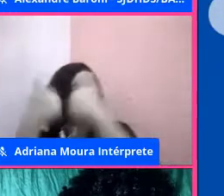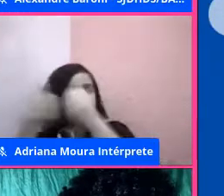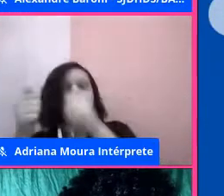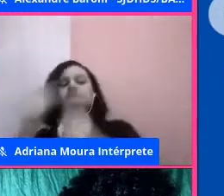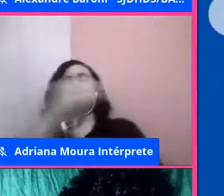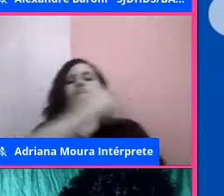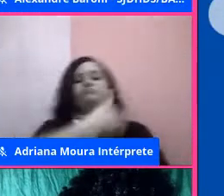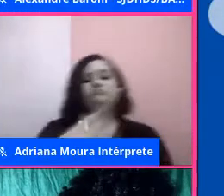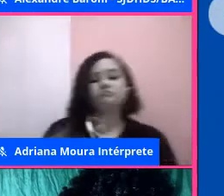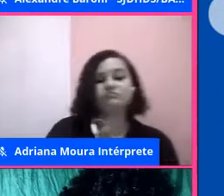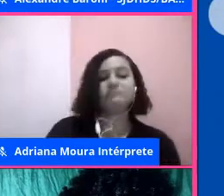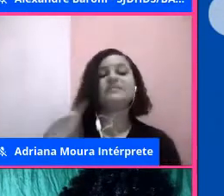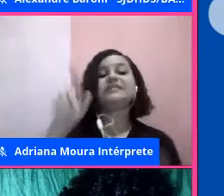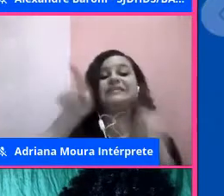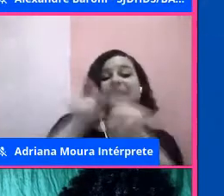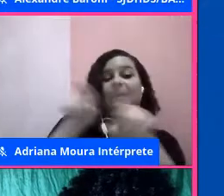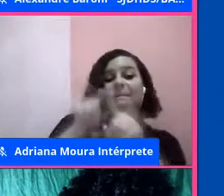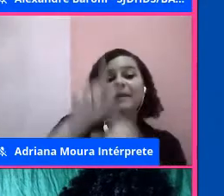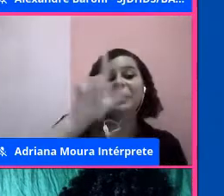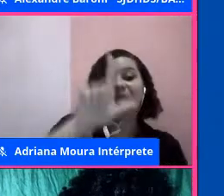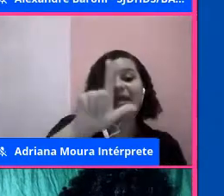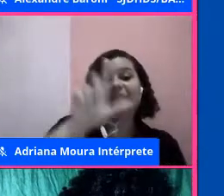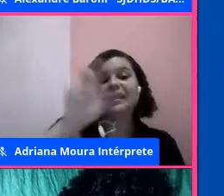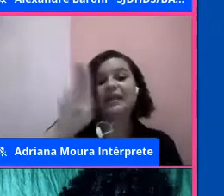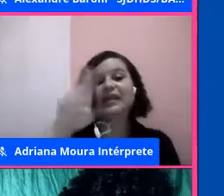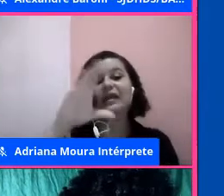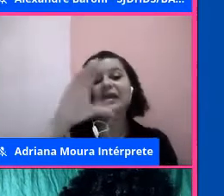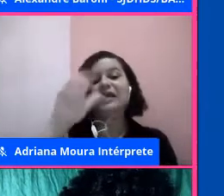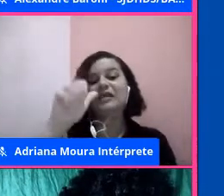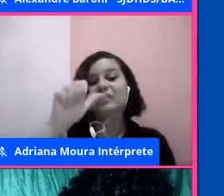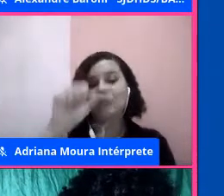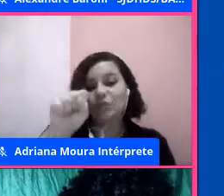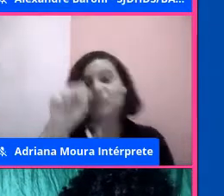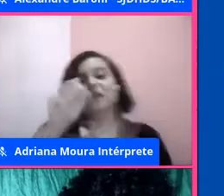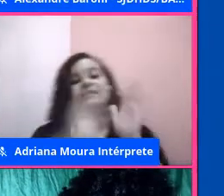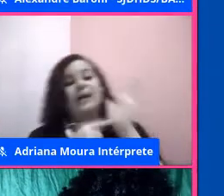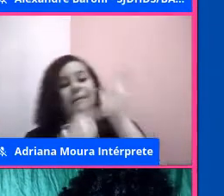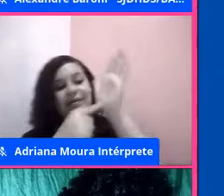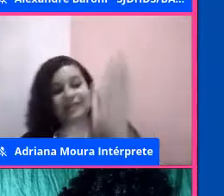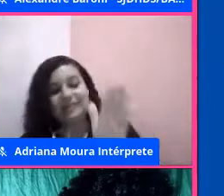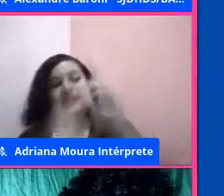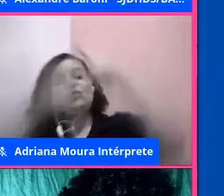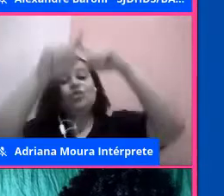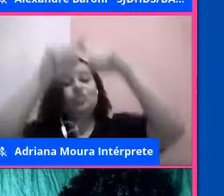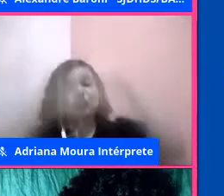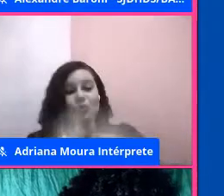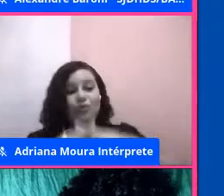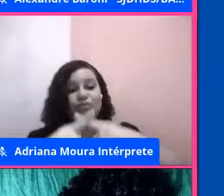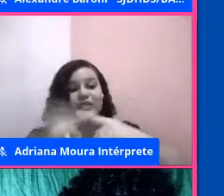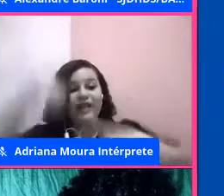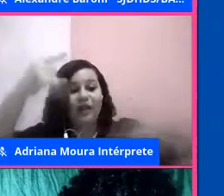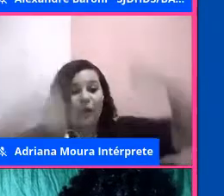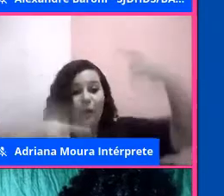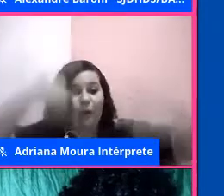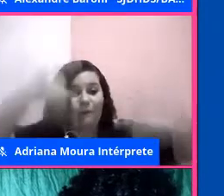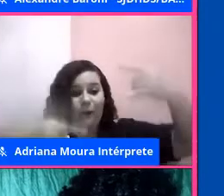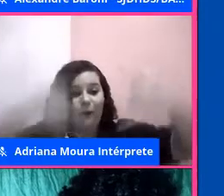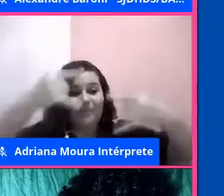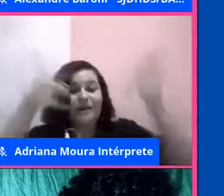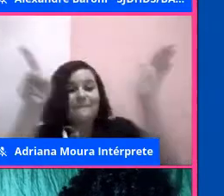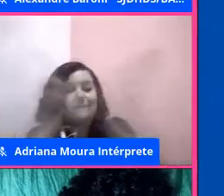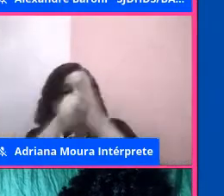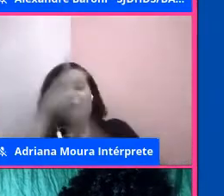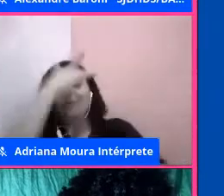Lucas, representando o Zig Liga, que foi uma proposta dele de um torneio de robótica para pessoas cegas. Então, eles têm todo